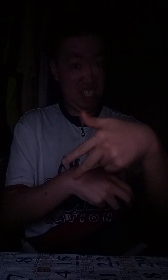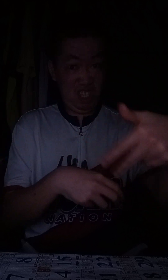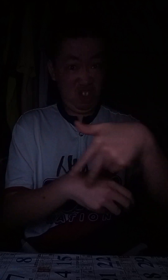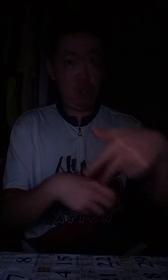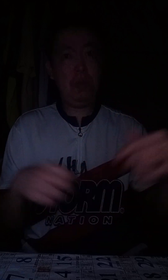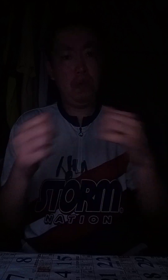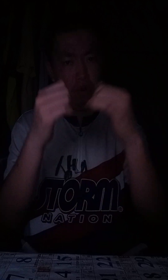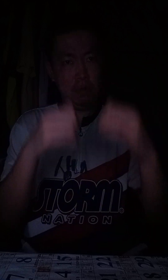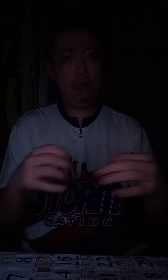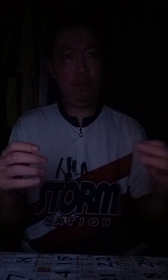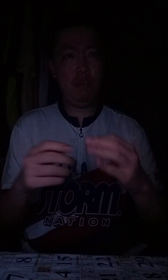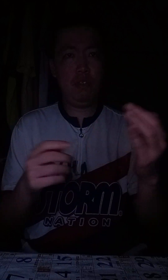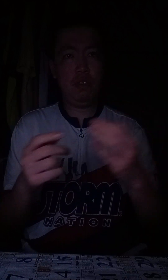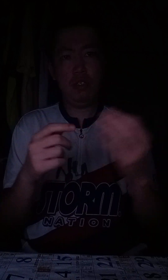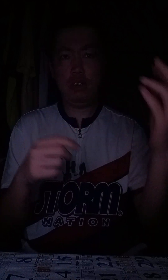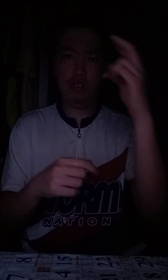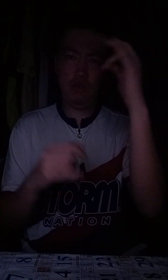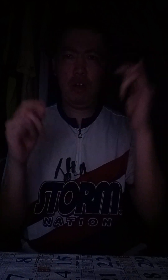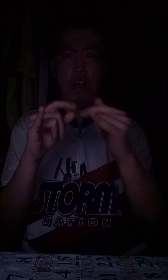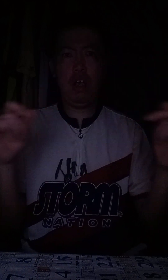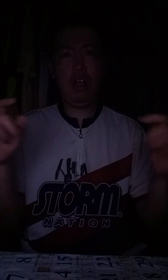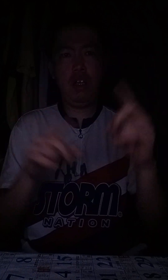진술을 토대로 정확한 사고 원인을 조사하고 있습니다.